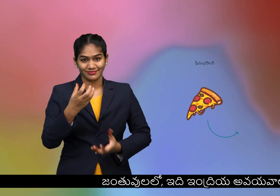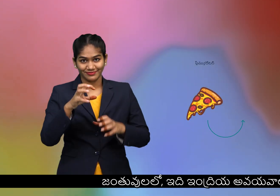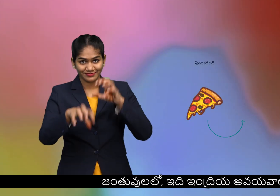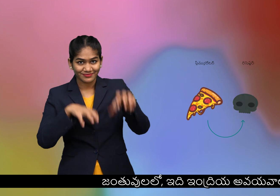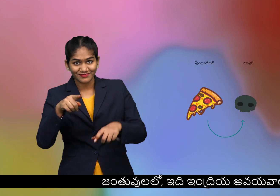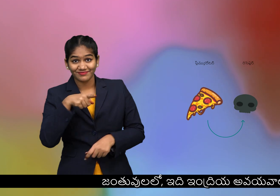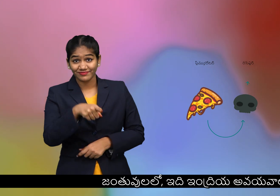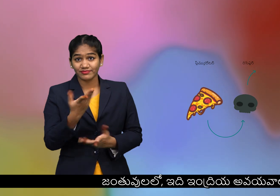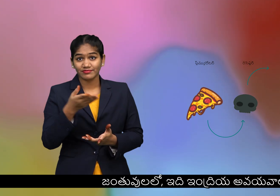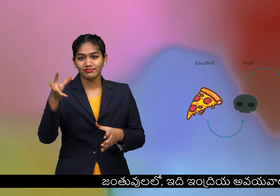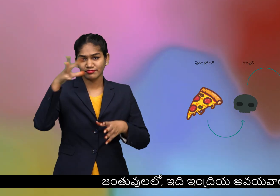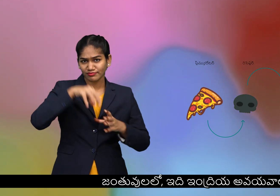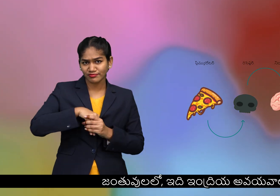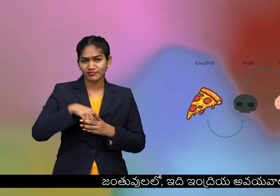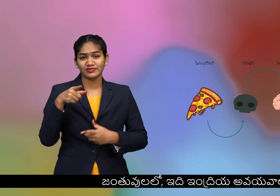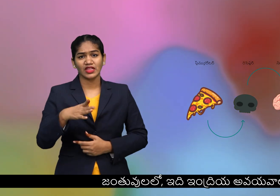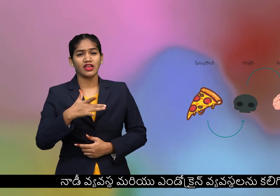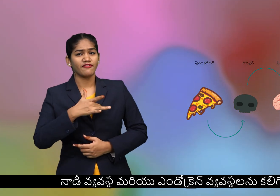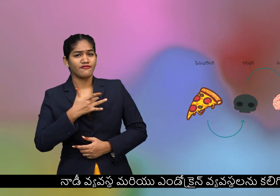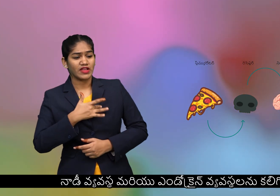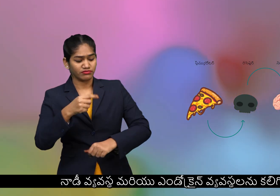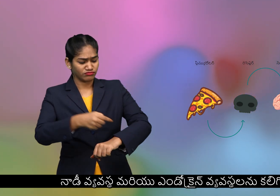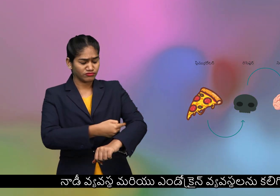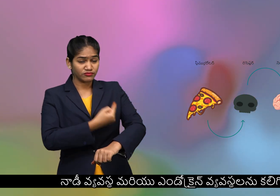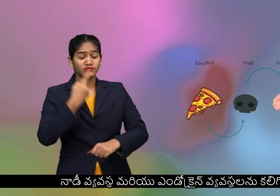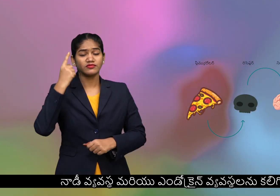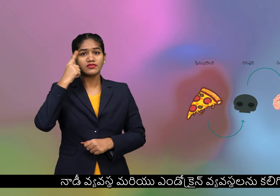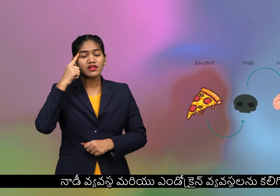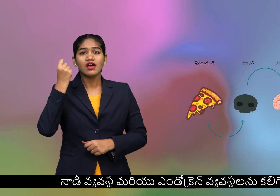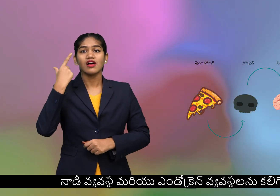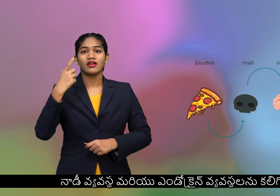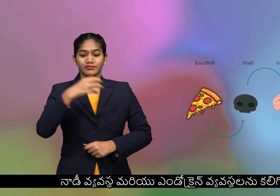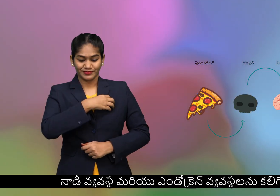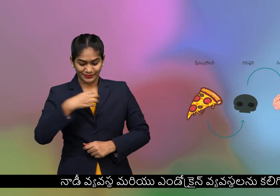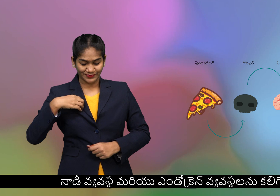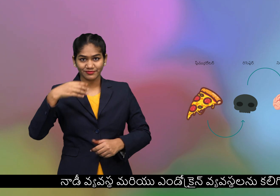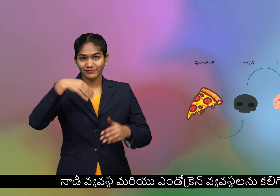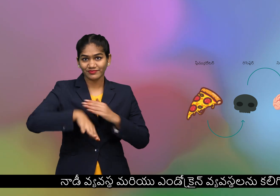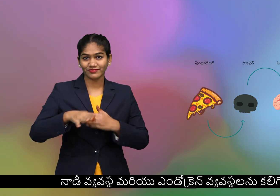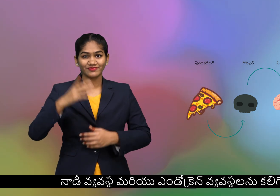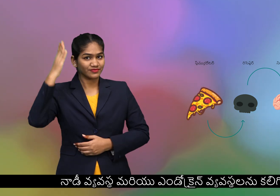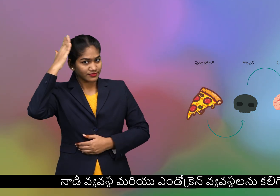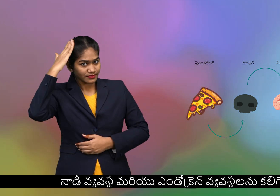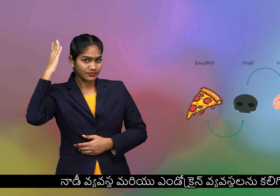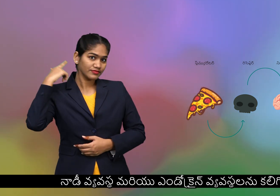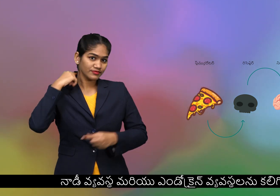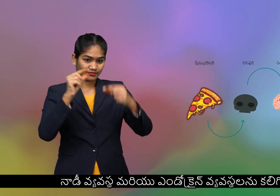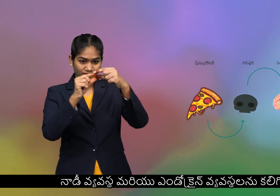జంతువులలో ఇది ఇంద్రియ అవయవాలు, నాడీ వ్యవస్థ మరియు ఎండోక్రైన్ వ్యవస్థలను కలిగి